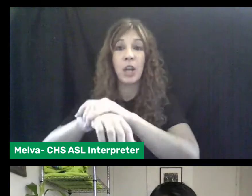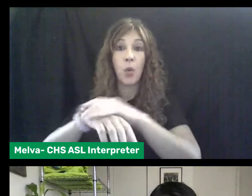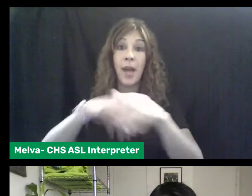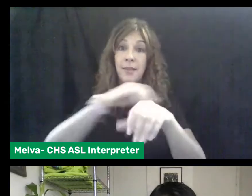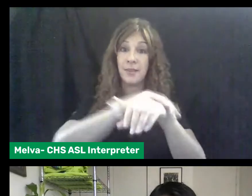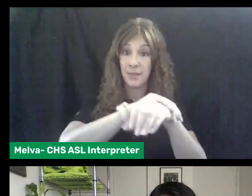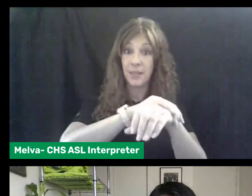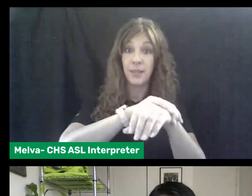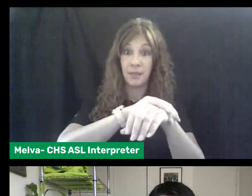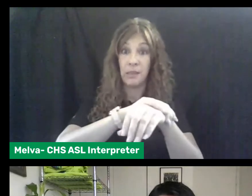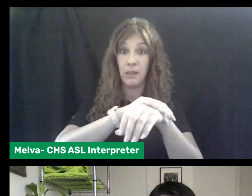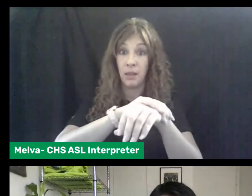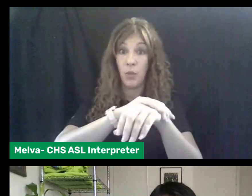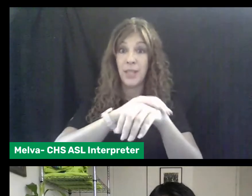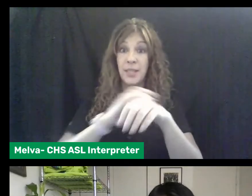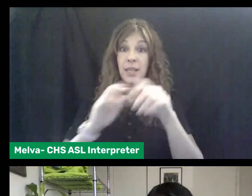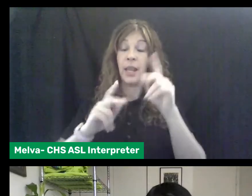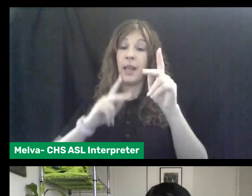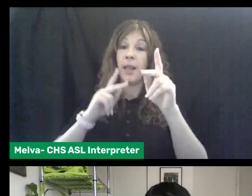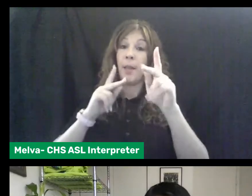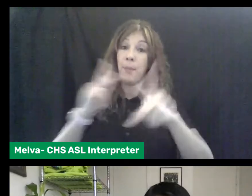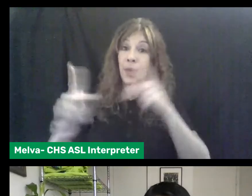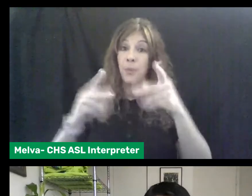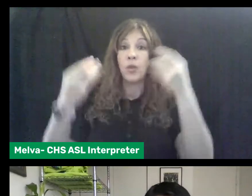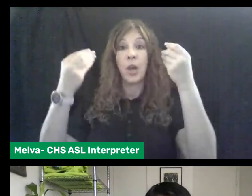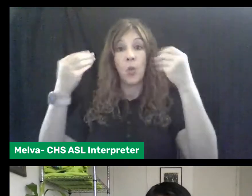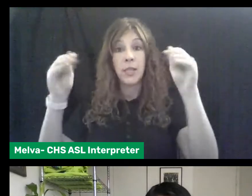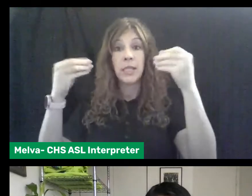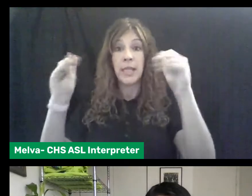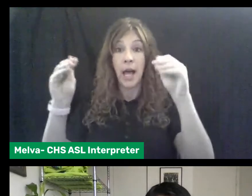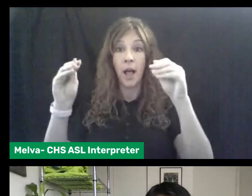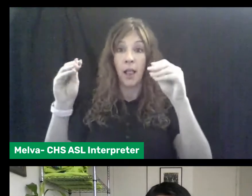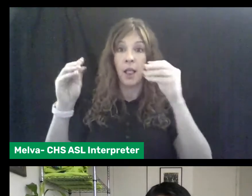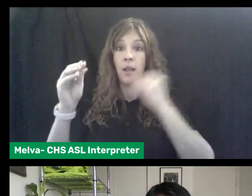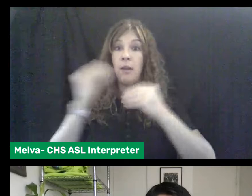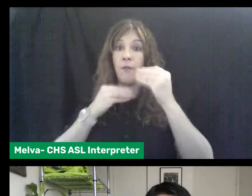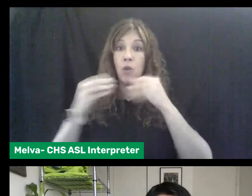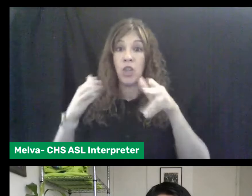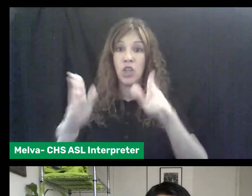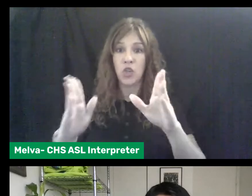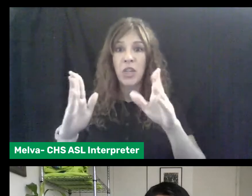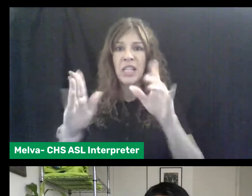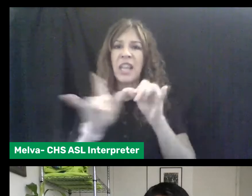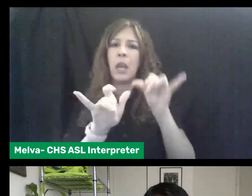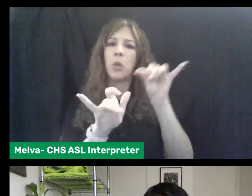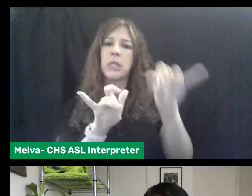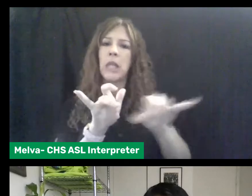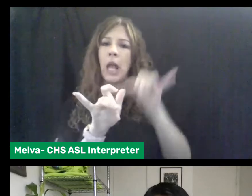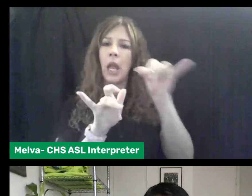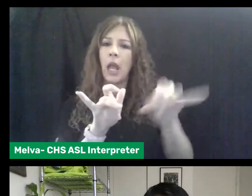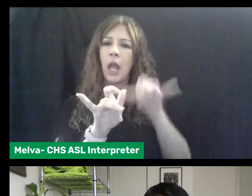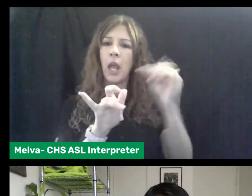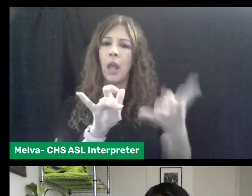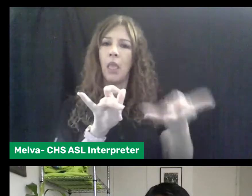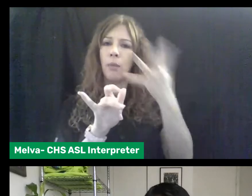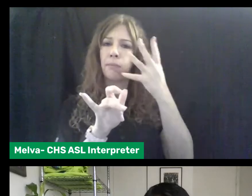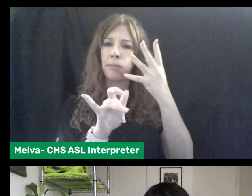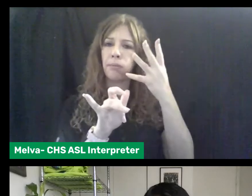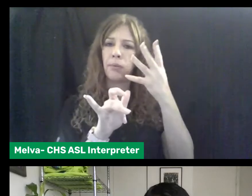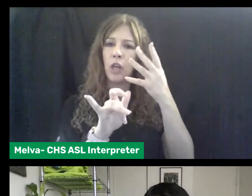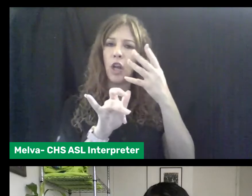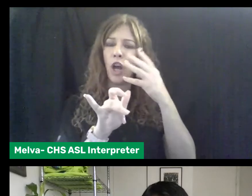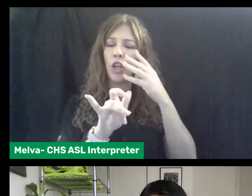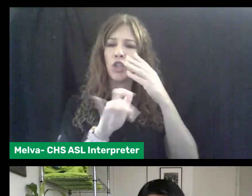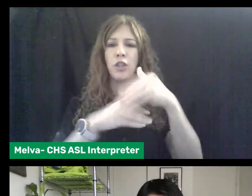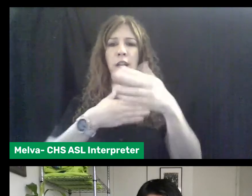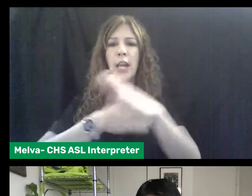vendedor ambulante y dejarlo en la cárcel por varias horas hasta la madrugada del siguiente